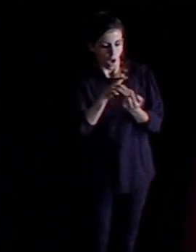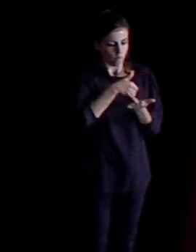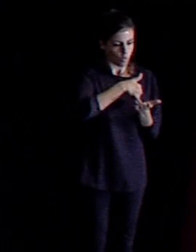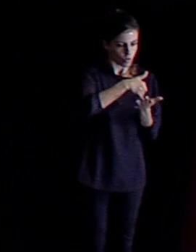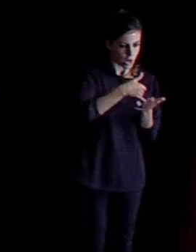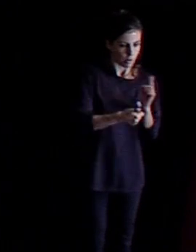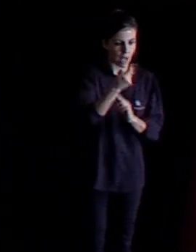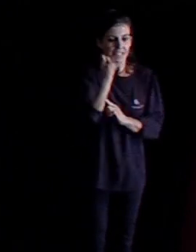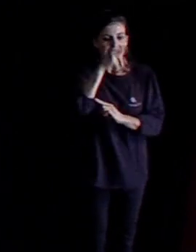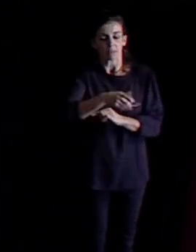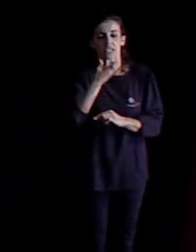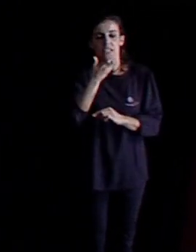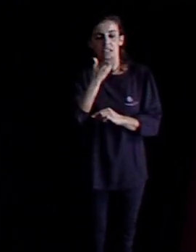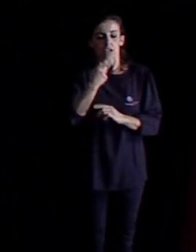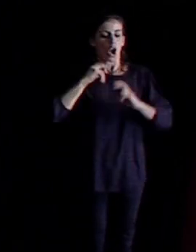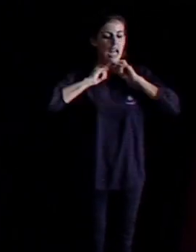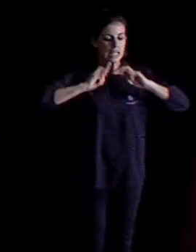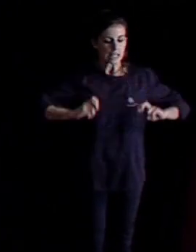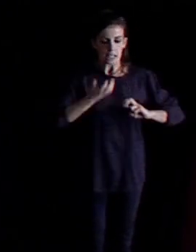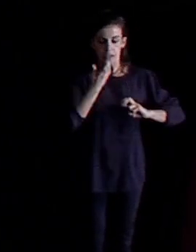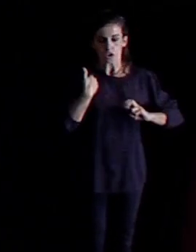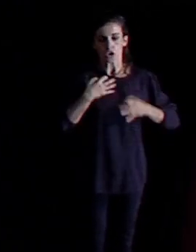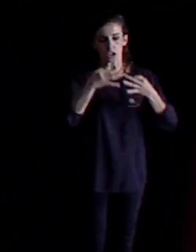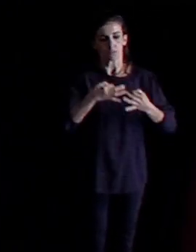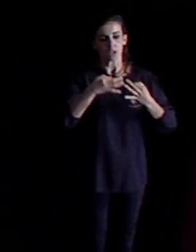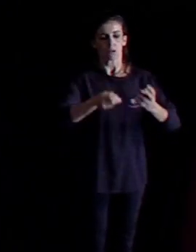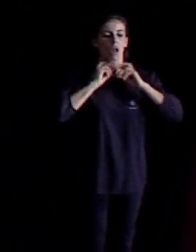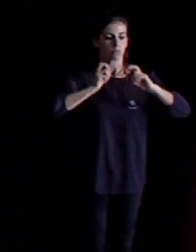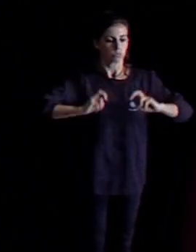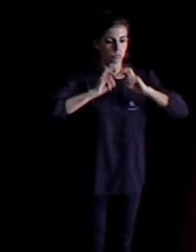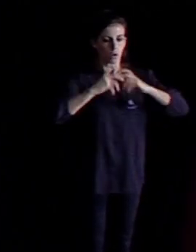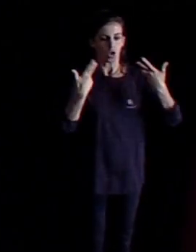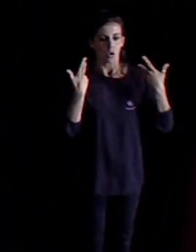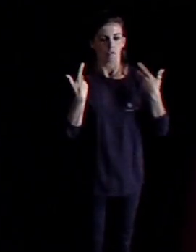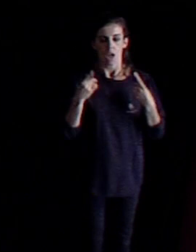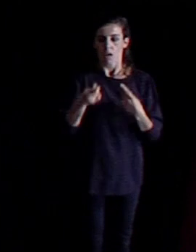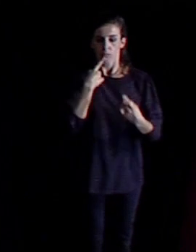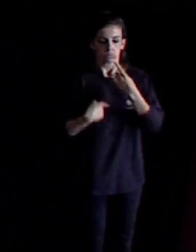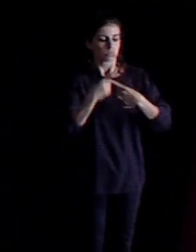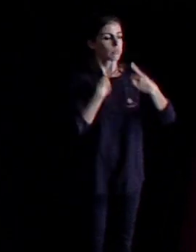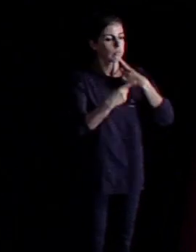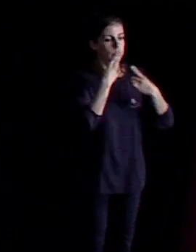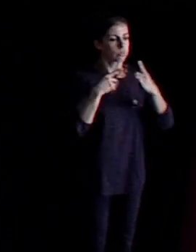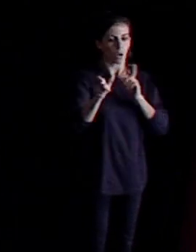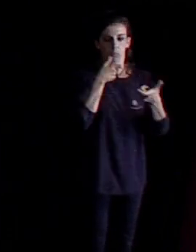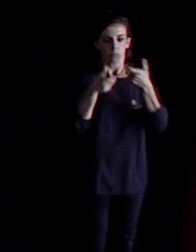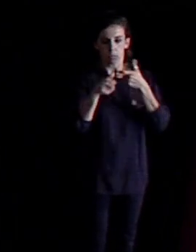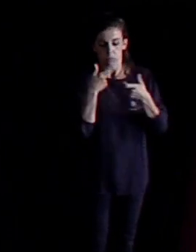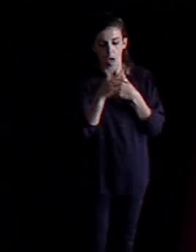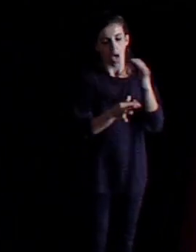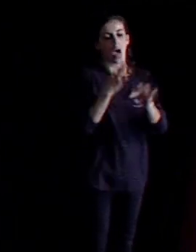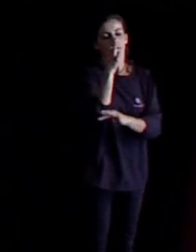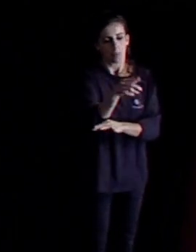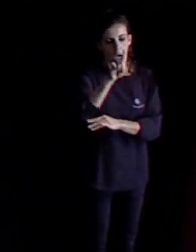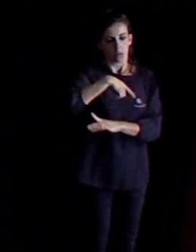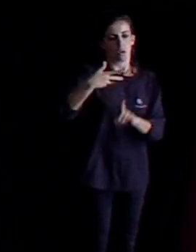un estrés acumulativo. O sea, si yo estoy sufriendo continuamente, que me están diciendo algo en el colegio o se están metiendo conmigo y luego encima